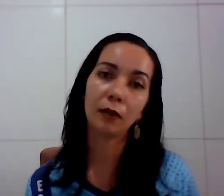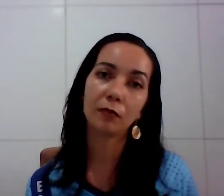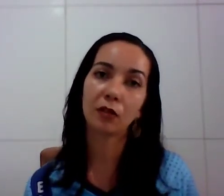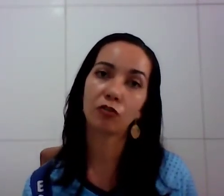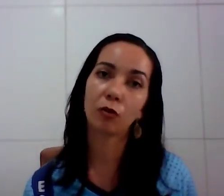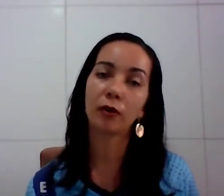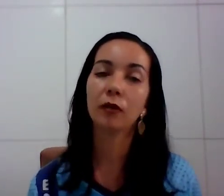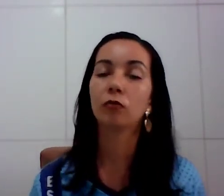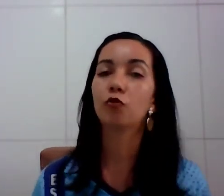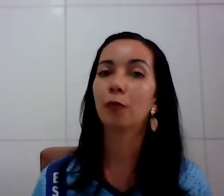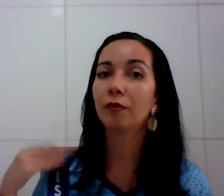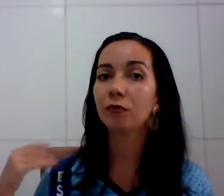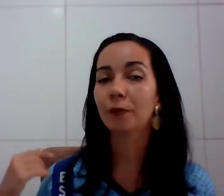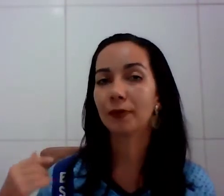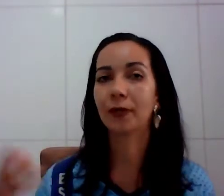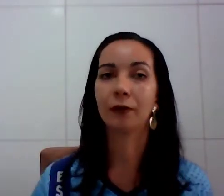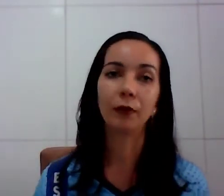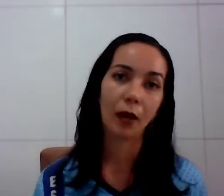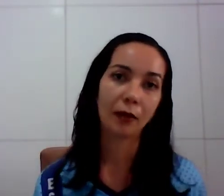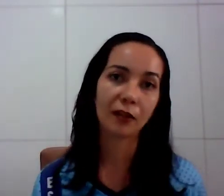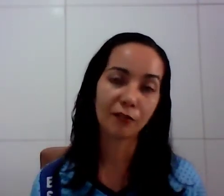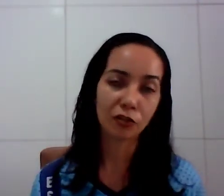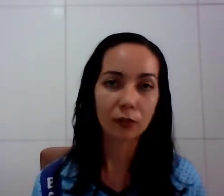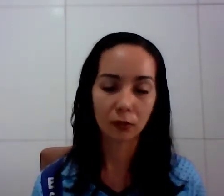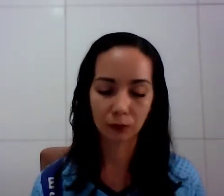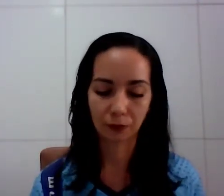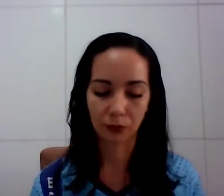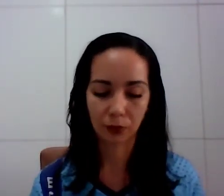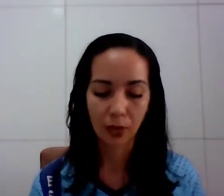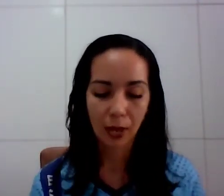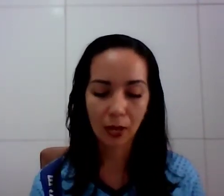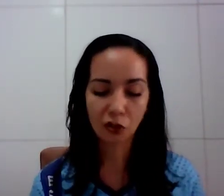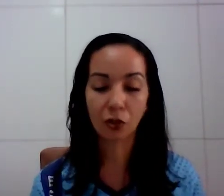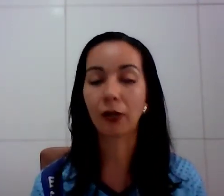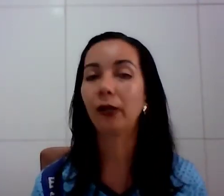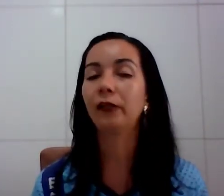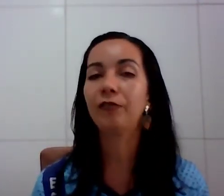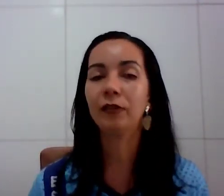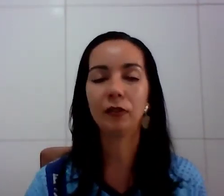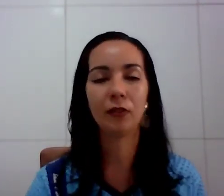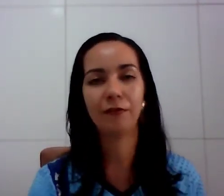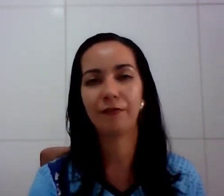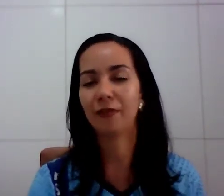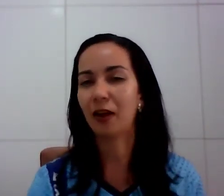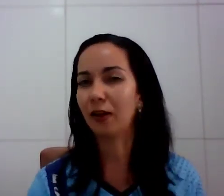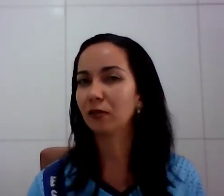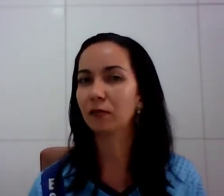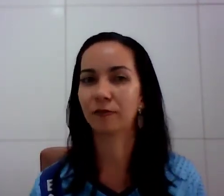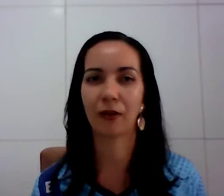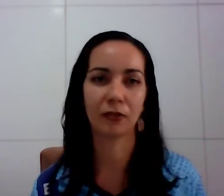entendemos a história dos povos do passado através dessas fontes. A história, ela é dividida em várias